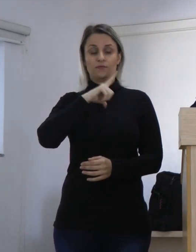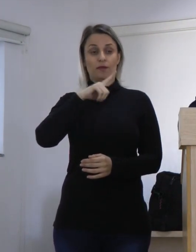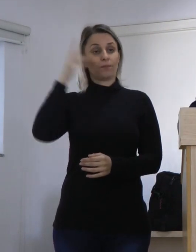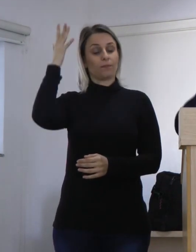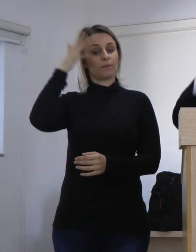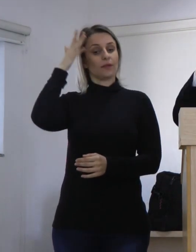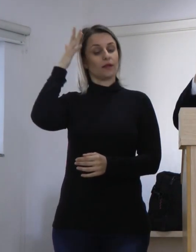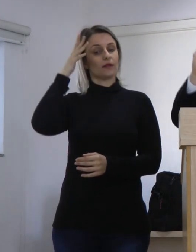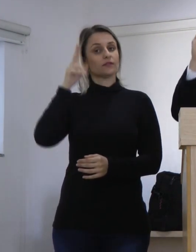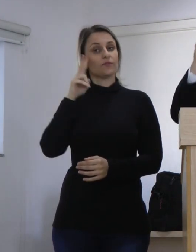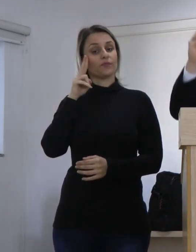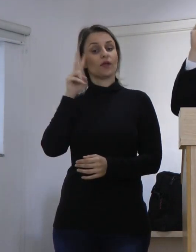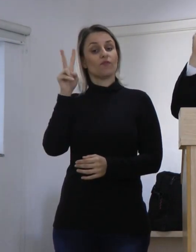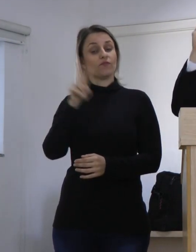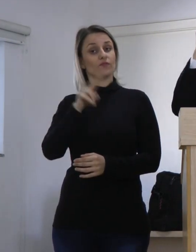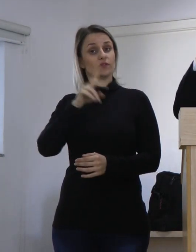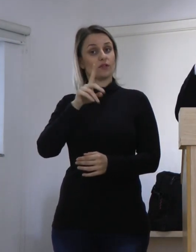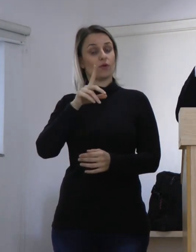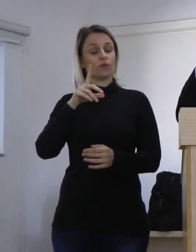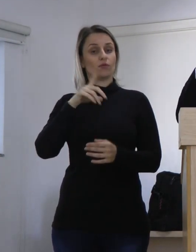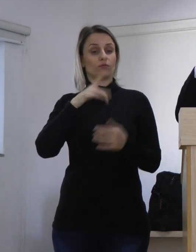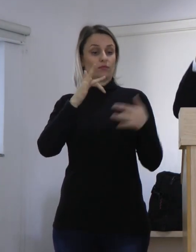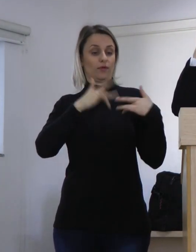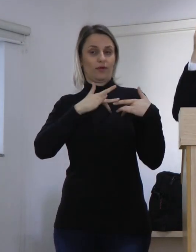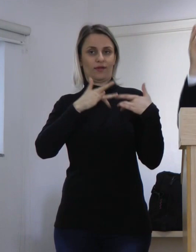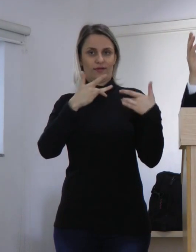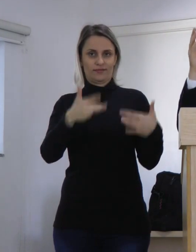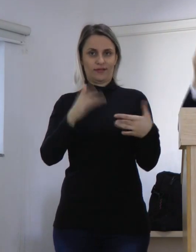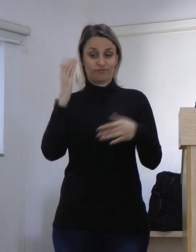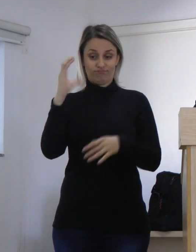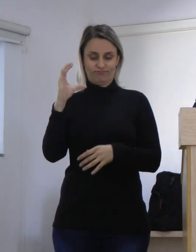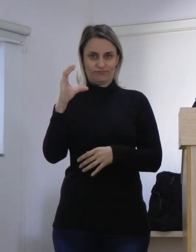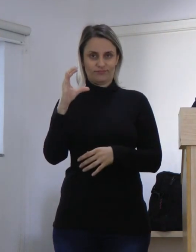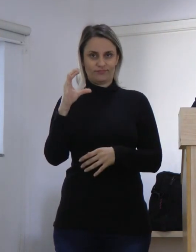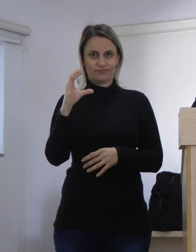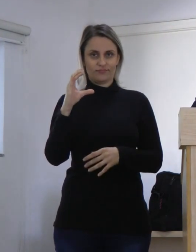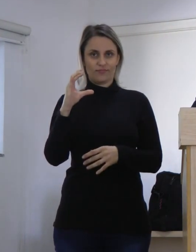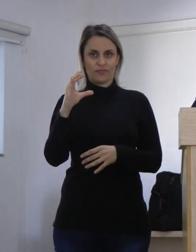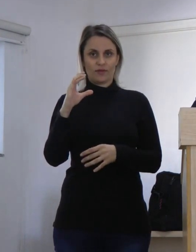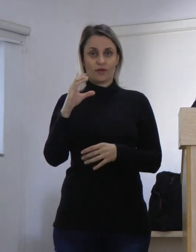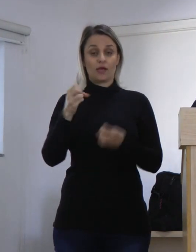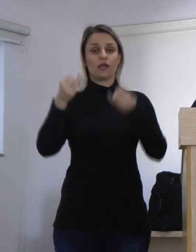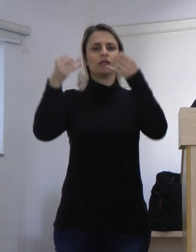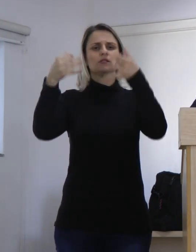ela vai falar de pesquisas nessa década de 90, década do cérebro,